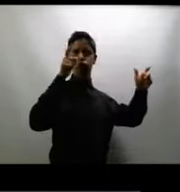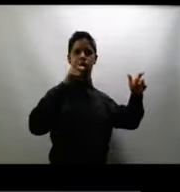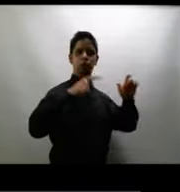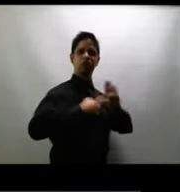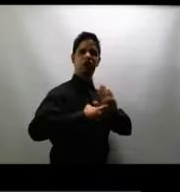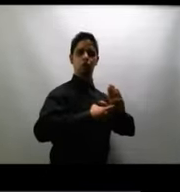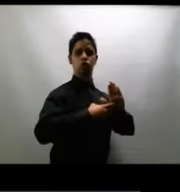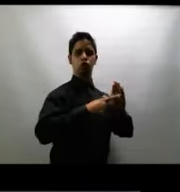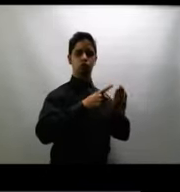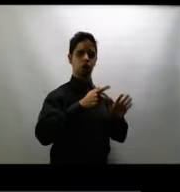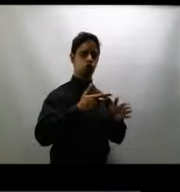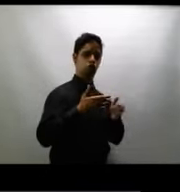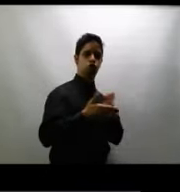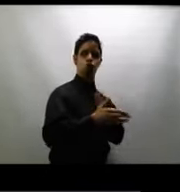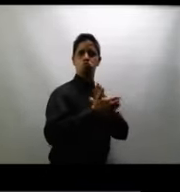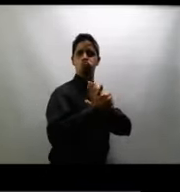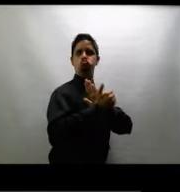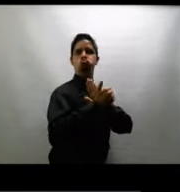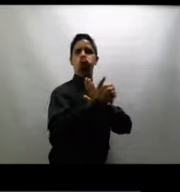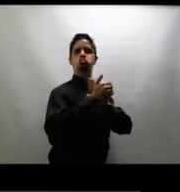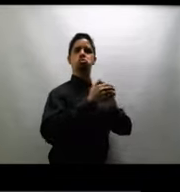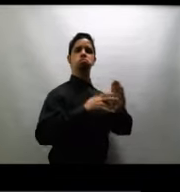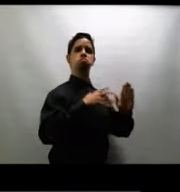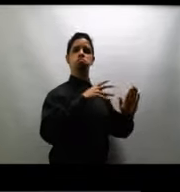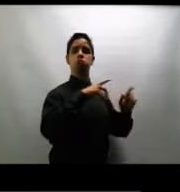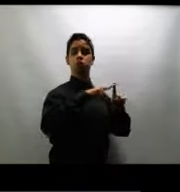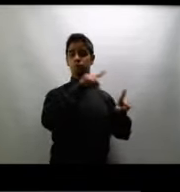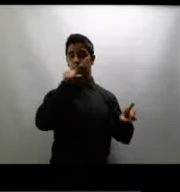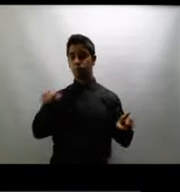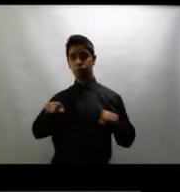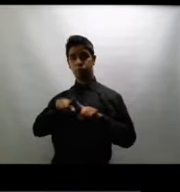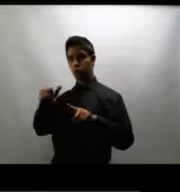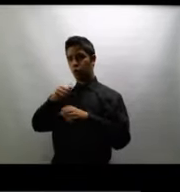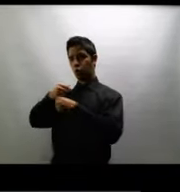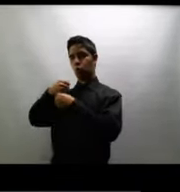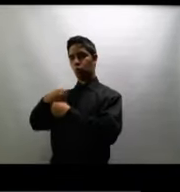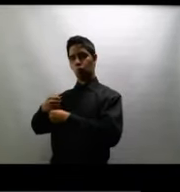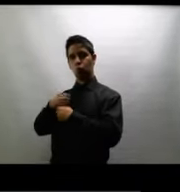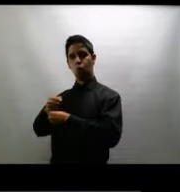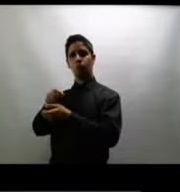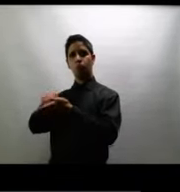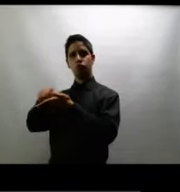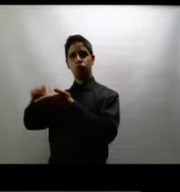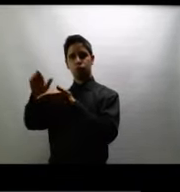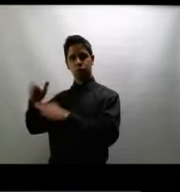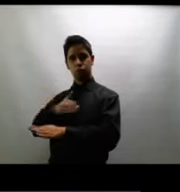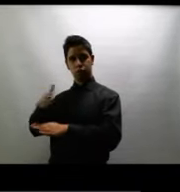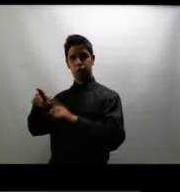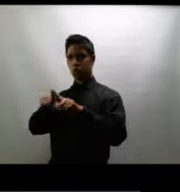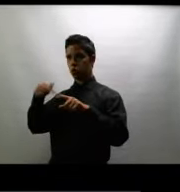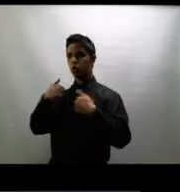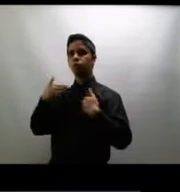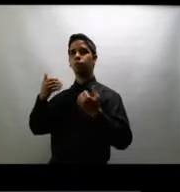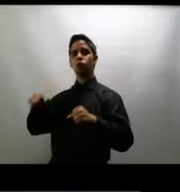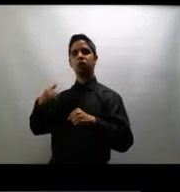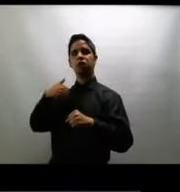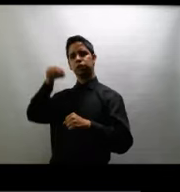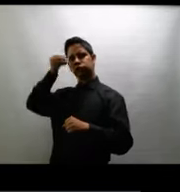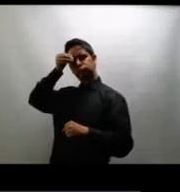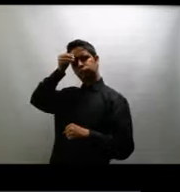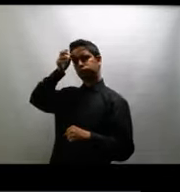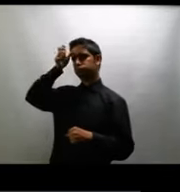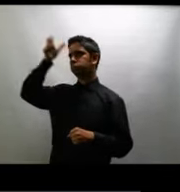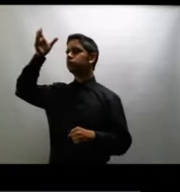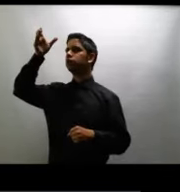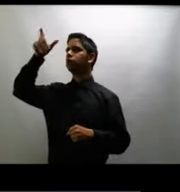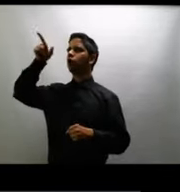virtuoso. Lo virtuoso. Y están los compositores que yo quizás me clasifico en esto, que puedo tener un conocimiento de poder